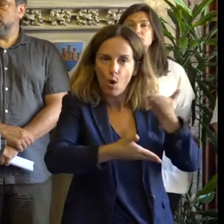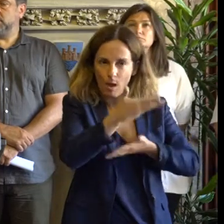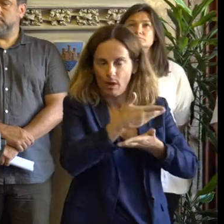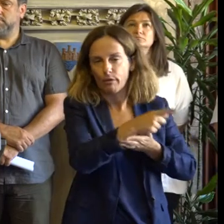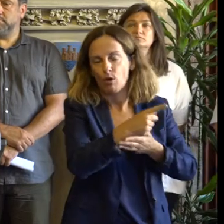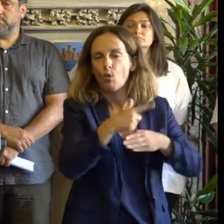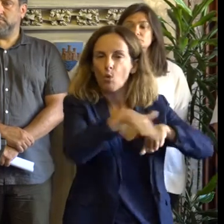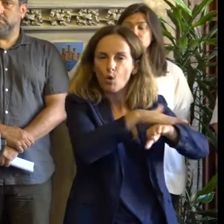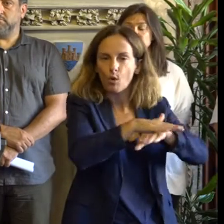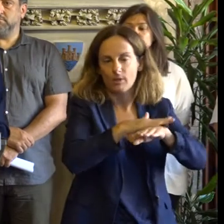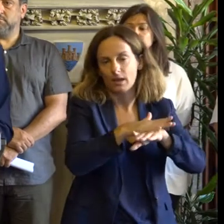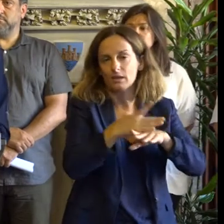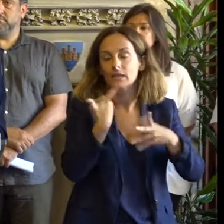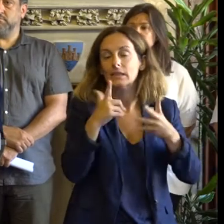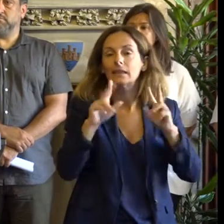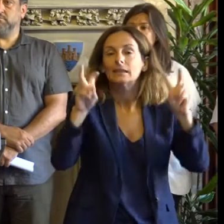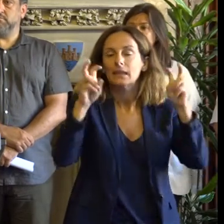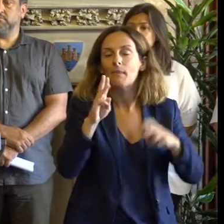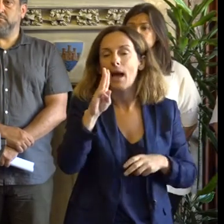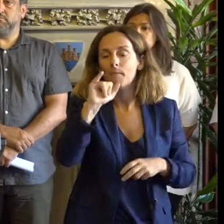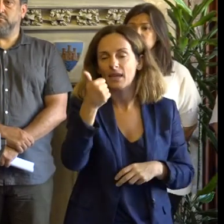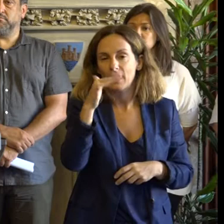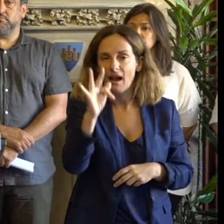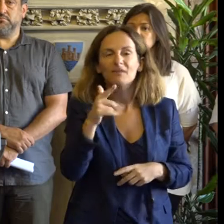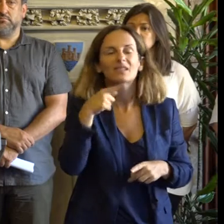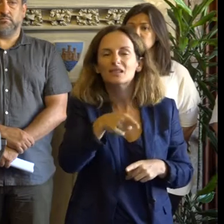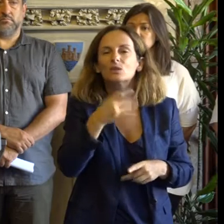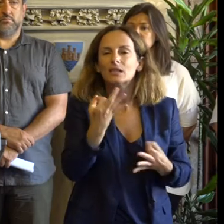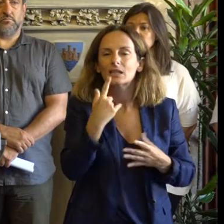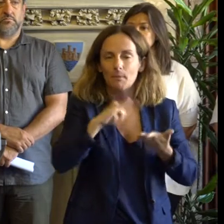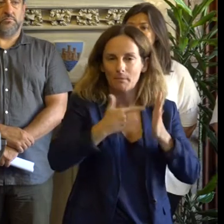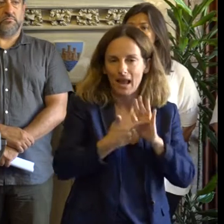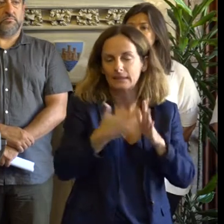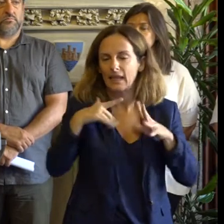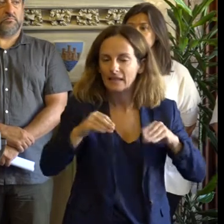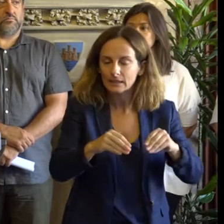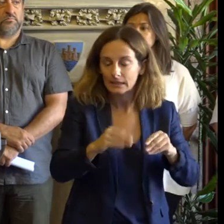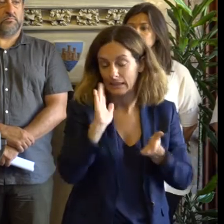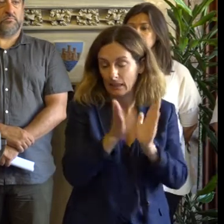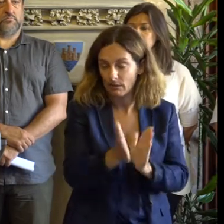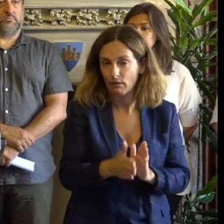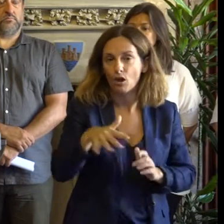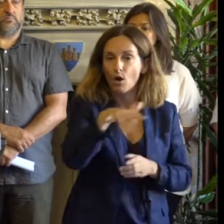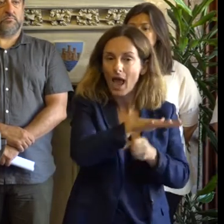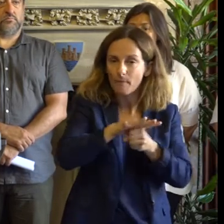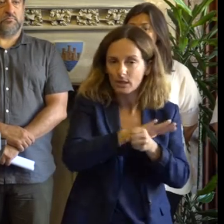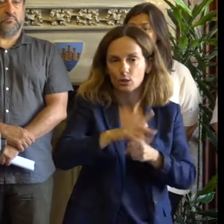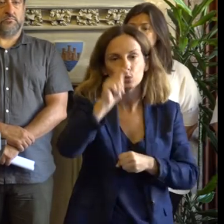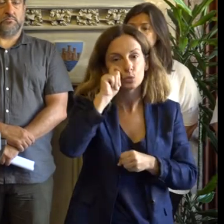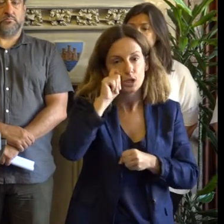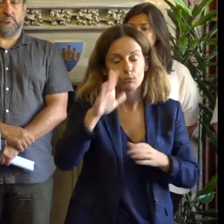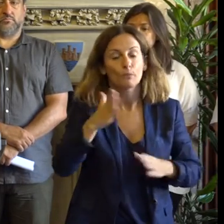d'ESPIAT, el pla d'intervencions dins l'àmbit turístic, no? Especialment tenint en compte des de la competència que té el Consell de Mallorca, que